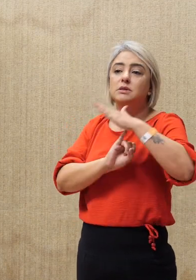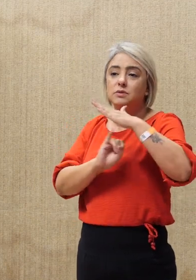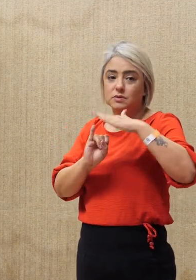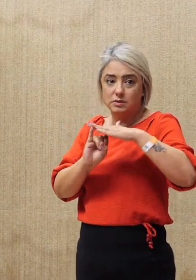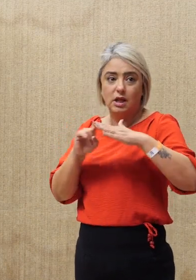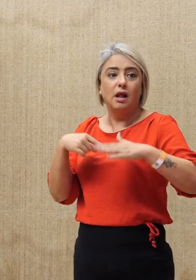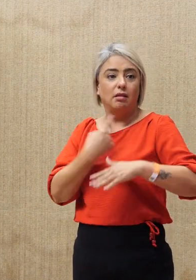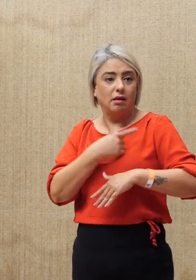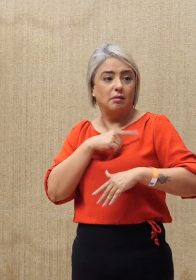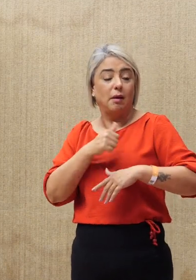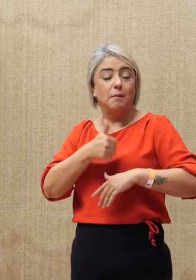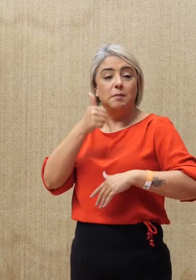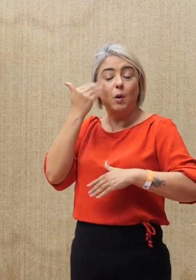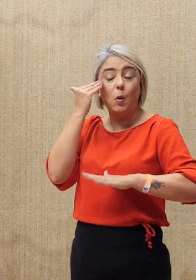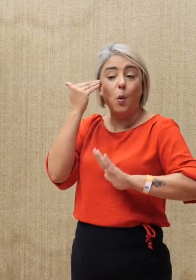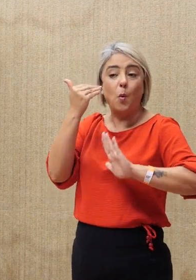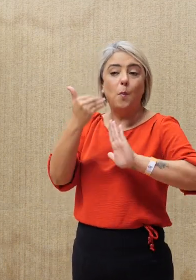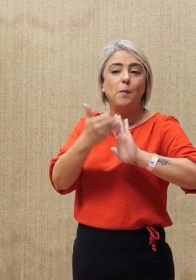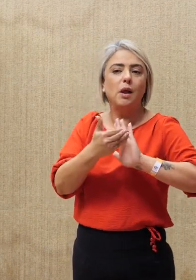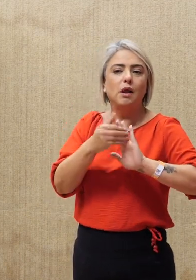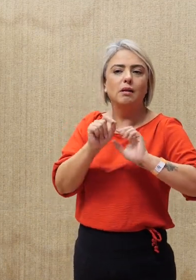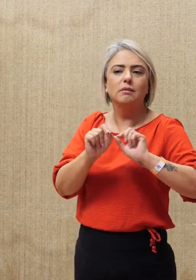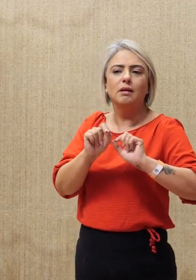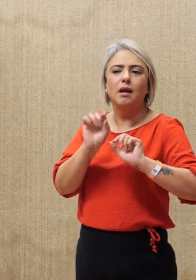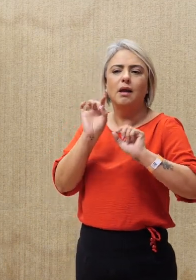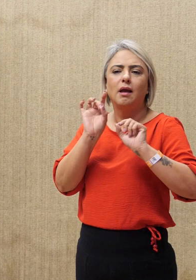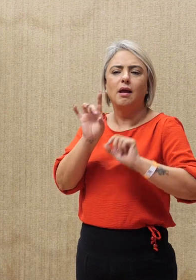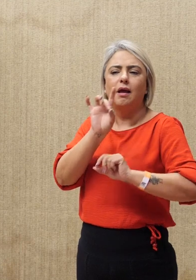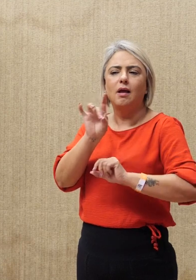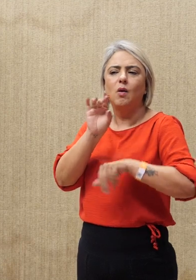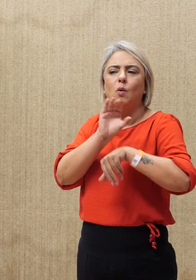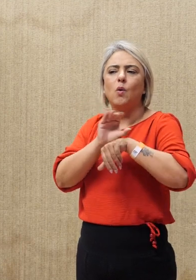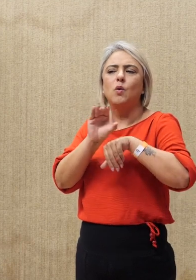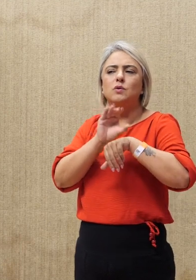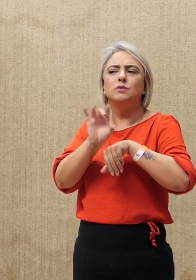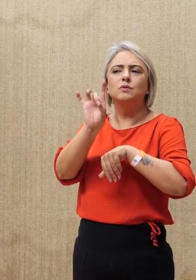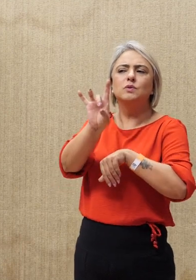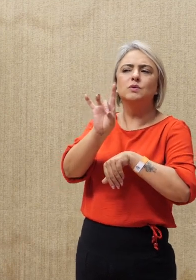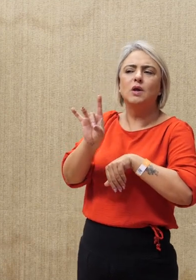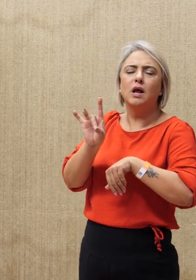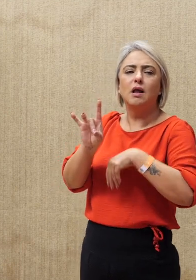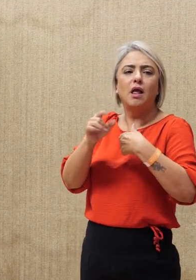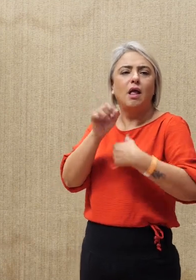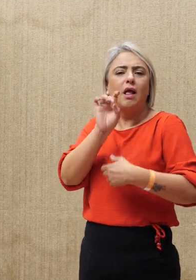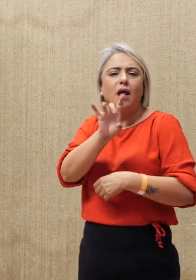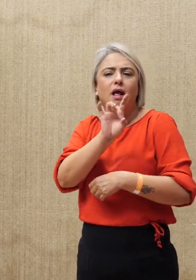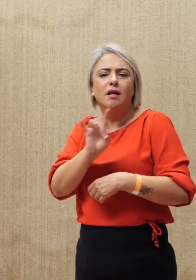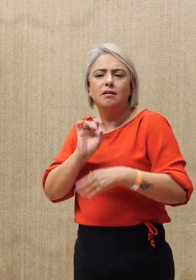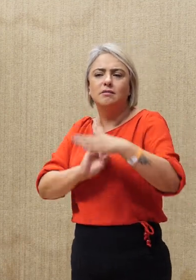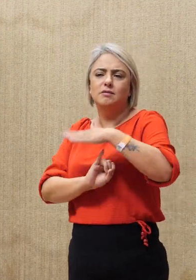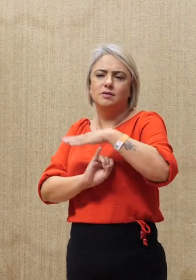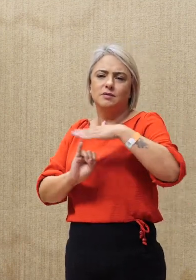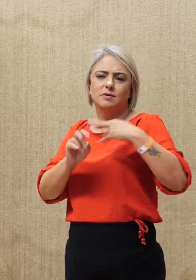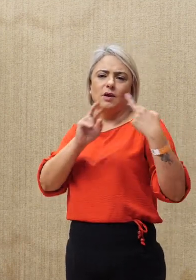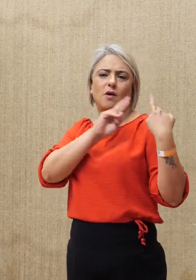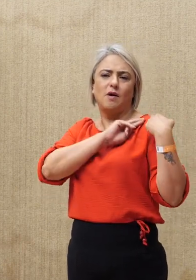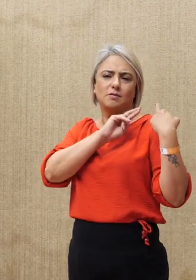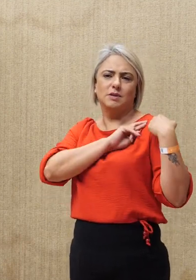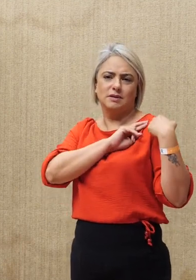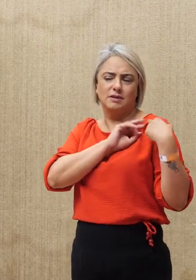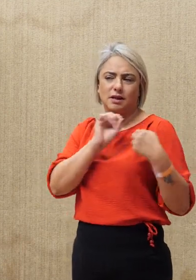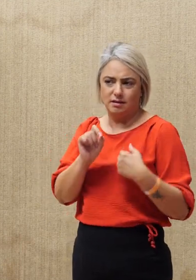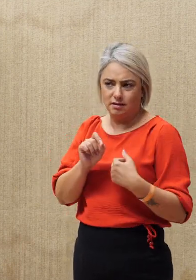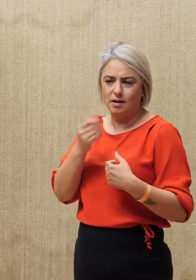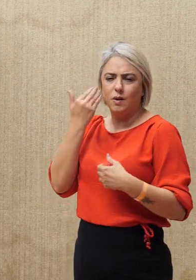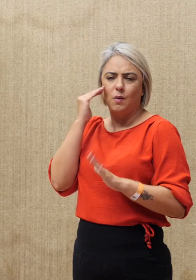institucionais. Nós temos que primeiro compreender o papel constitucional, o papel legal de cada uma das instituições. E a gente